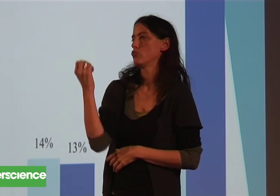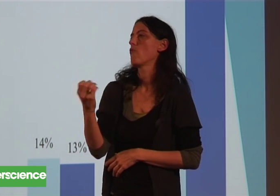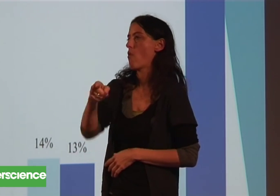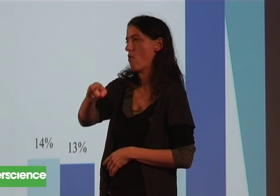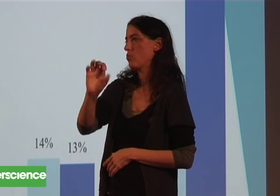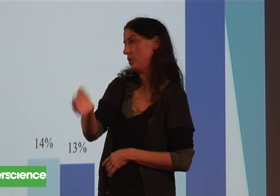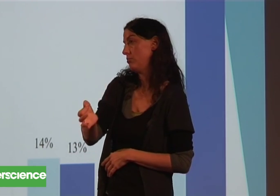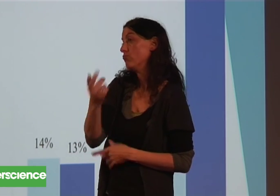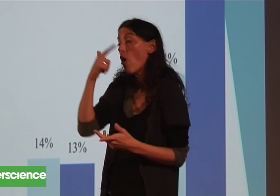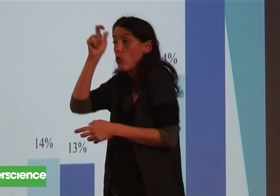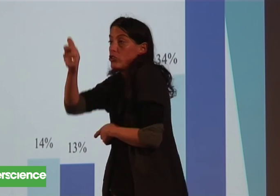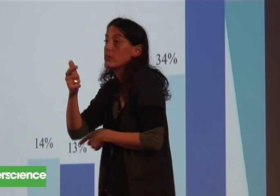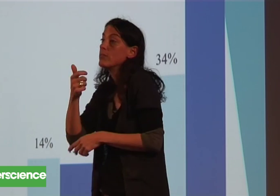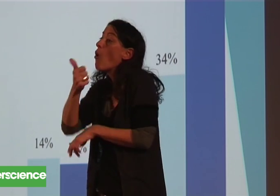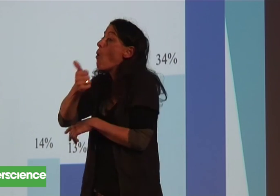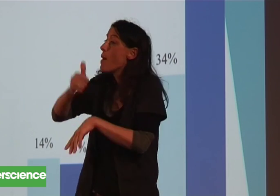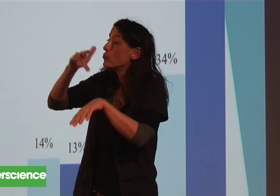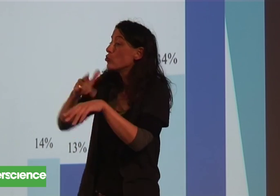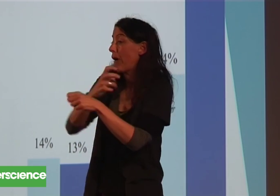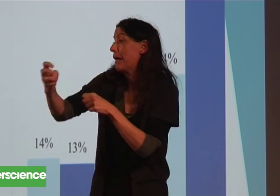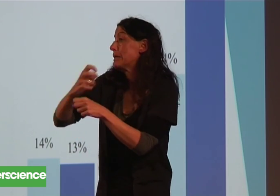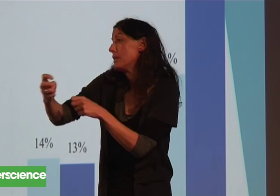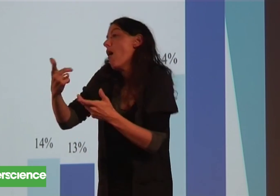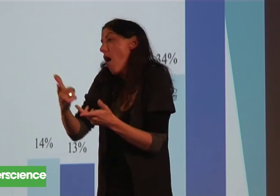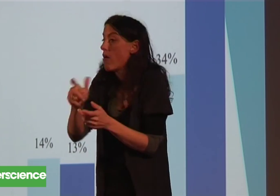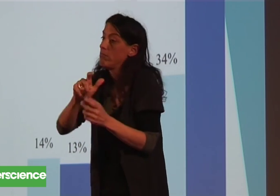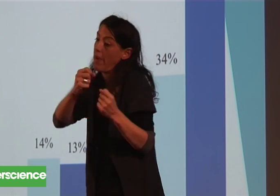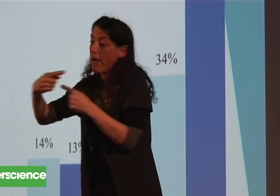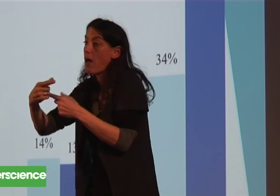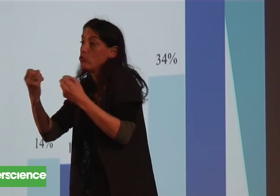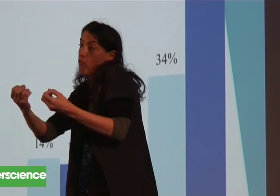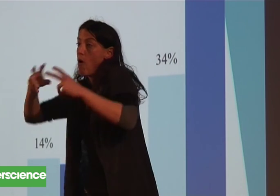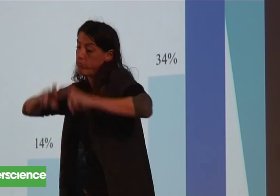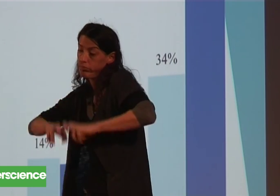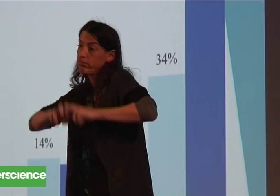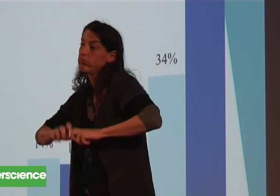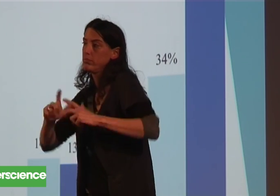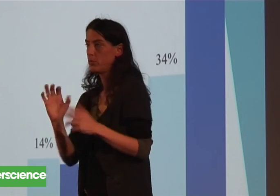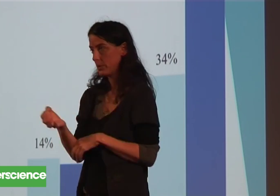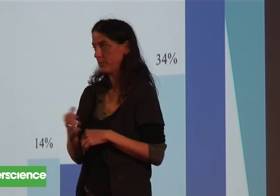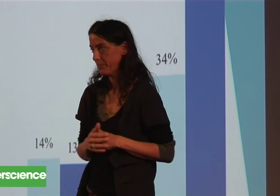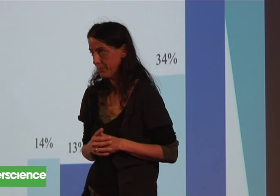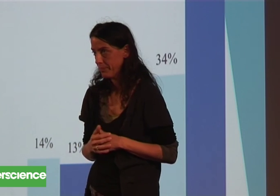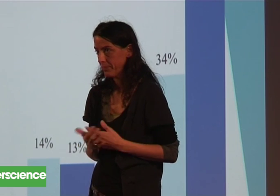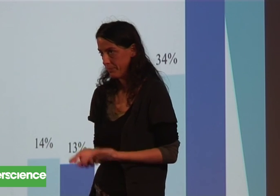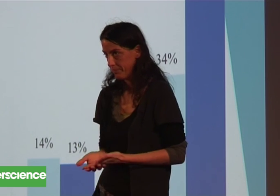risque. Et de manière un peu attendue, donc dans ces conditions, on a vu aussi que la proportion d'infections